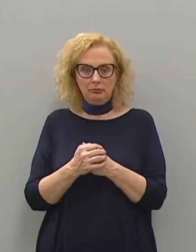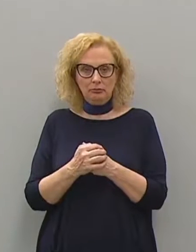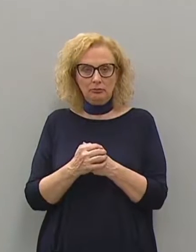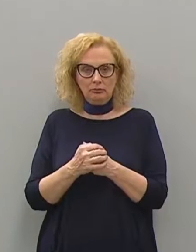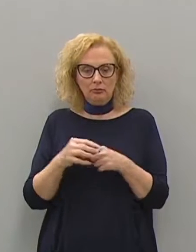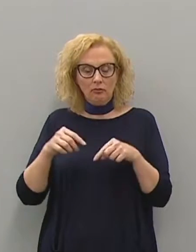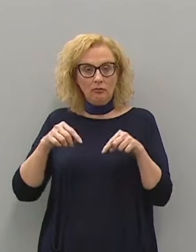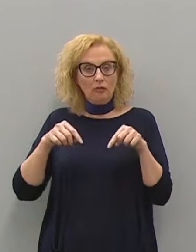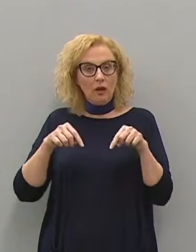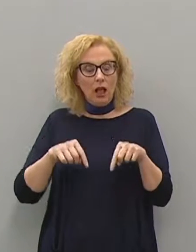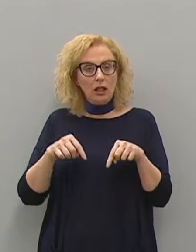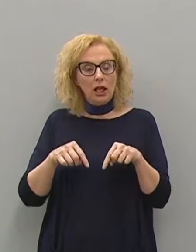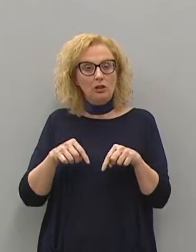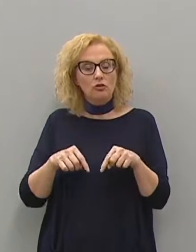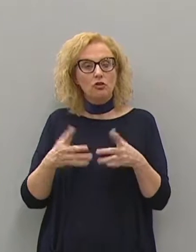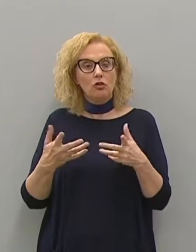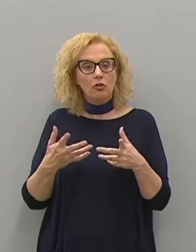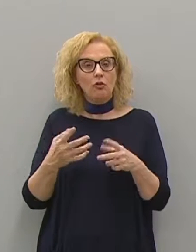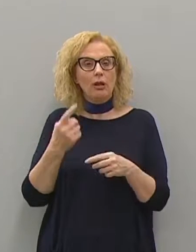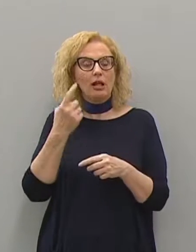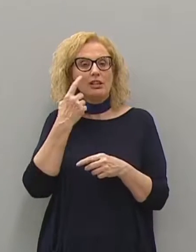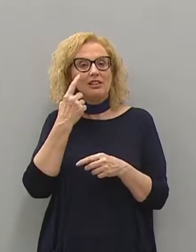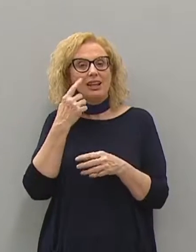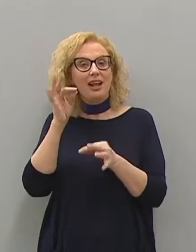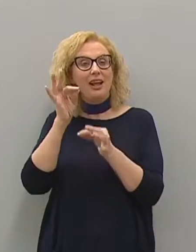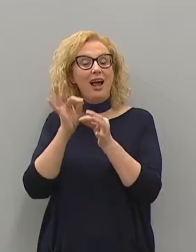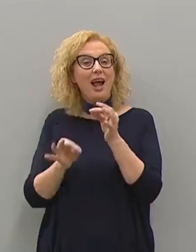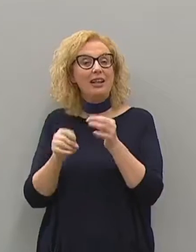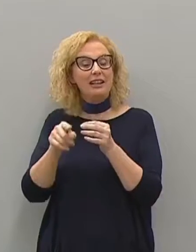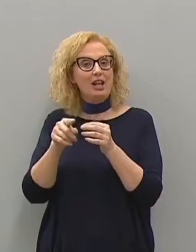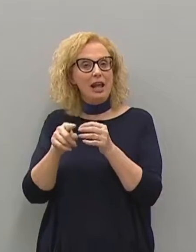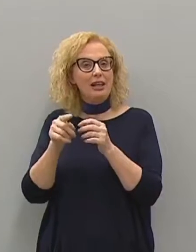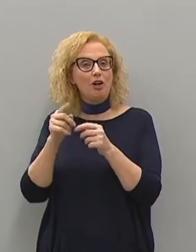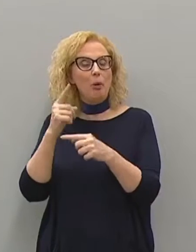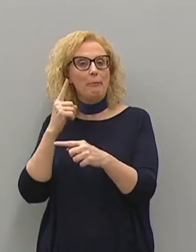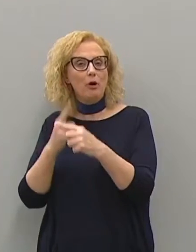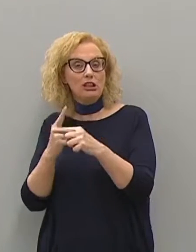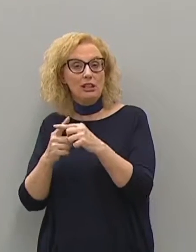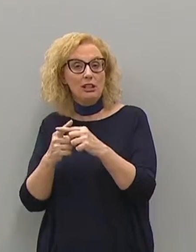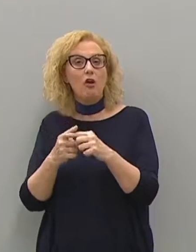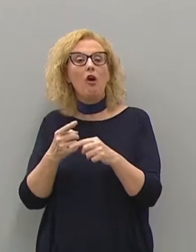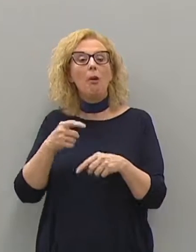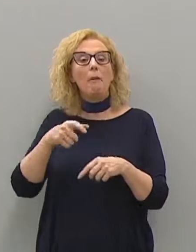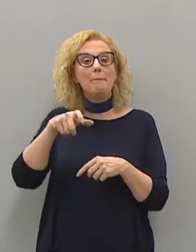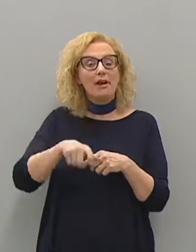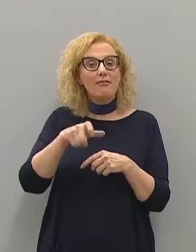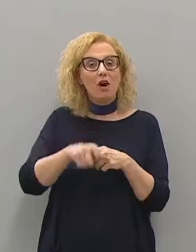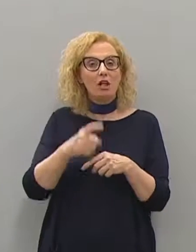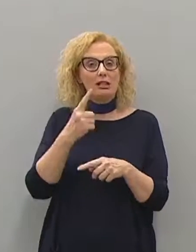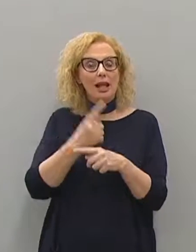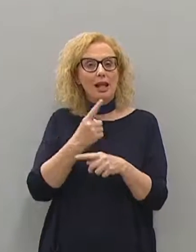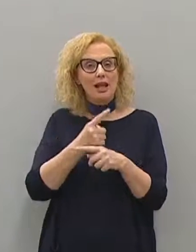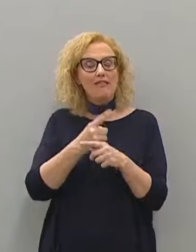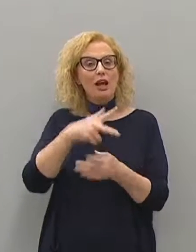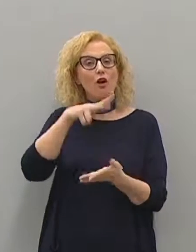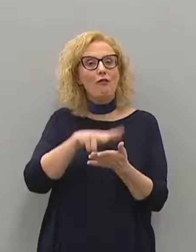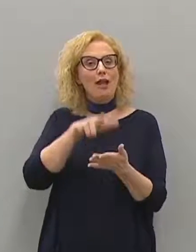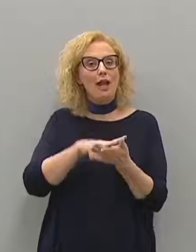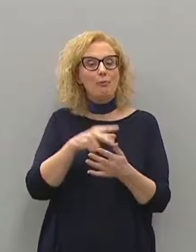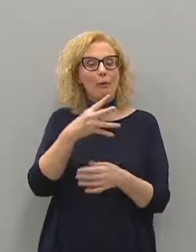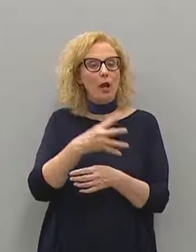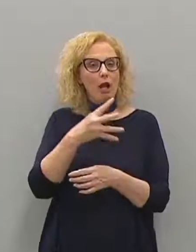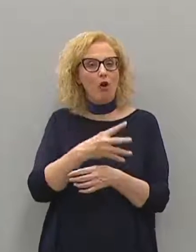necessario di fronte ad un antigenico positivo fare il tampone molecolare di di conferma quindi va anche